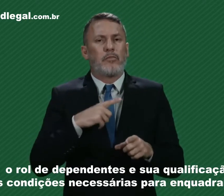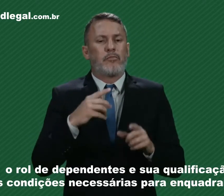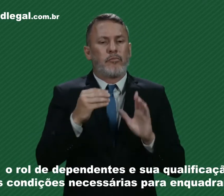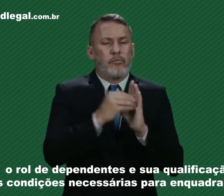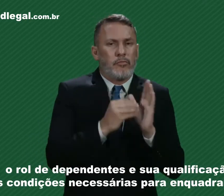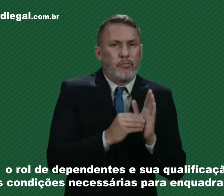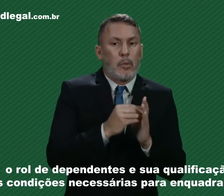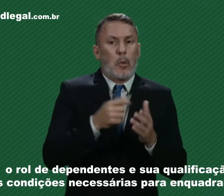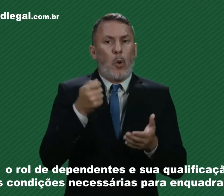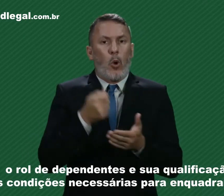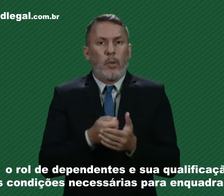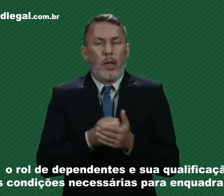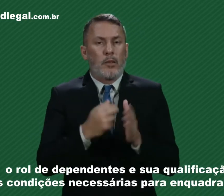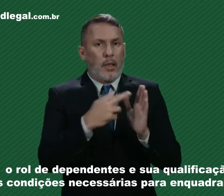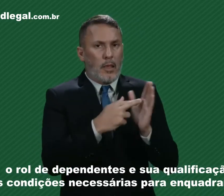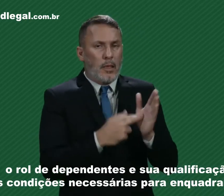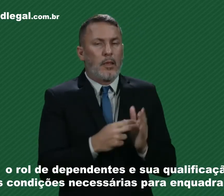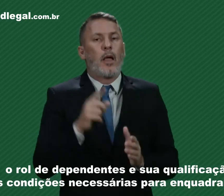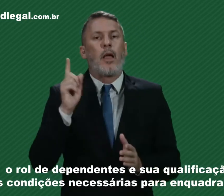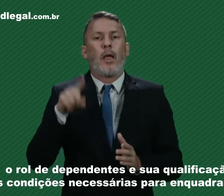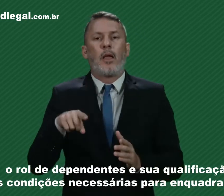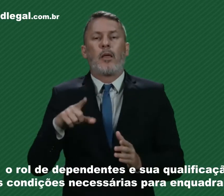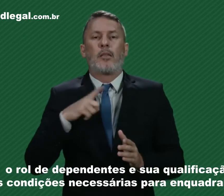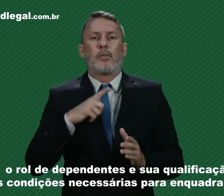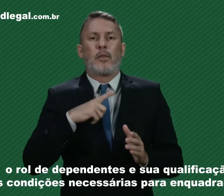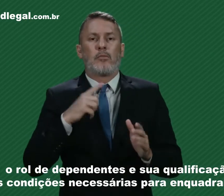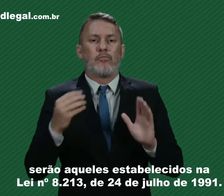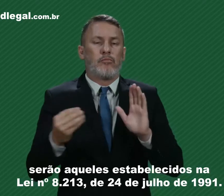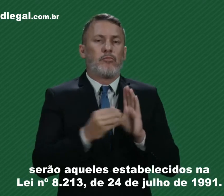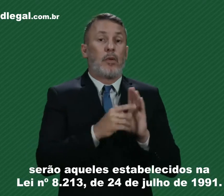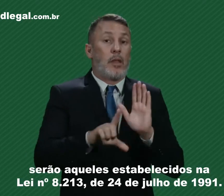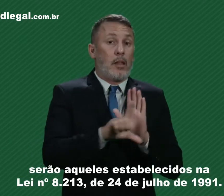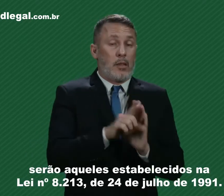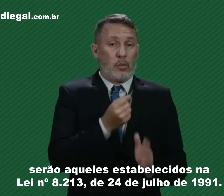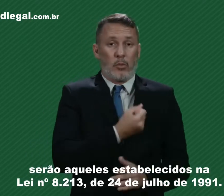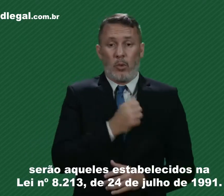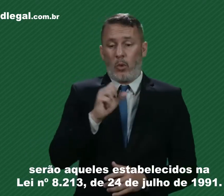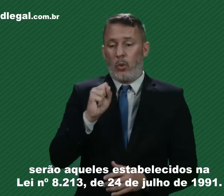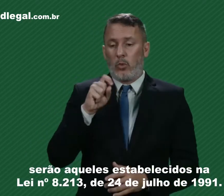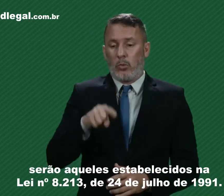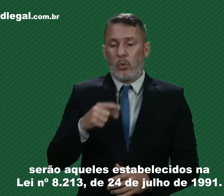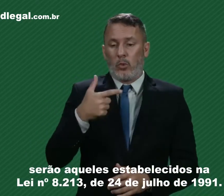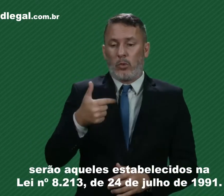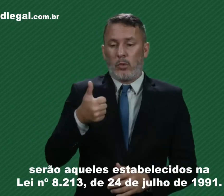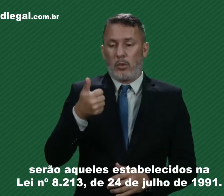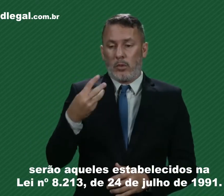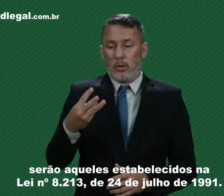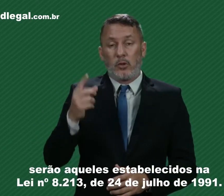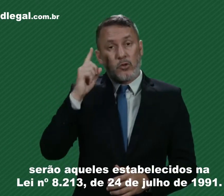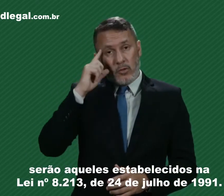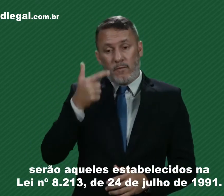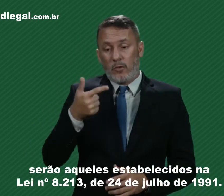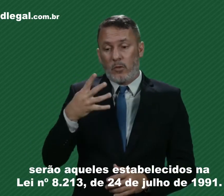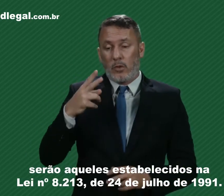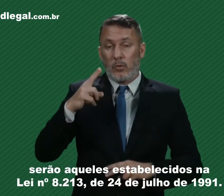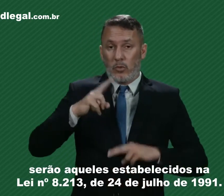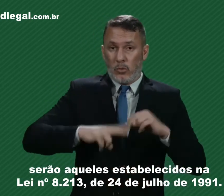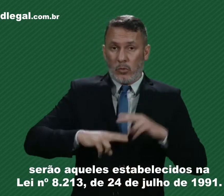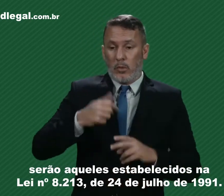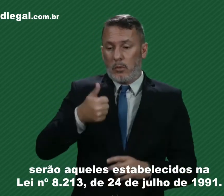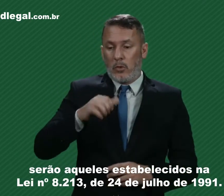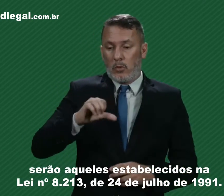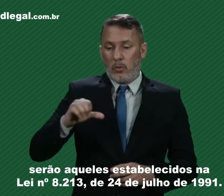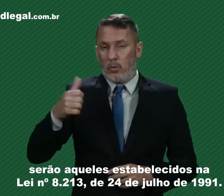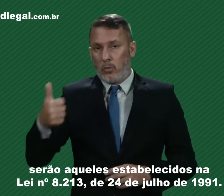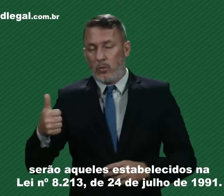sua qualificação e as condições necessárias para enquadramento serão aqueles estabelecidos na Lei nº